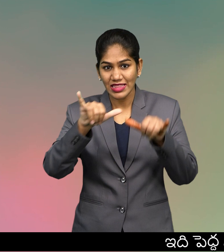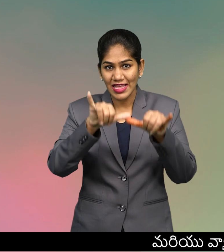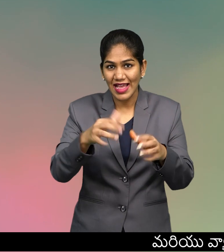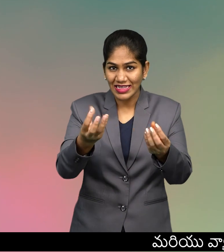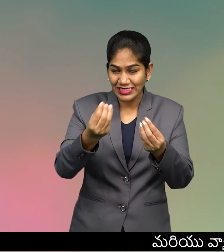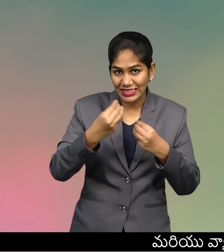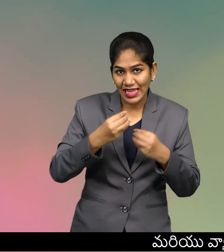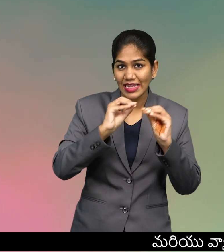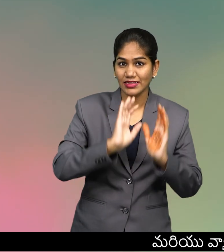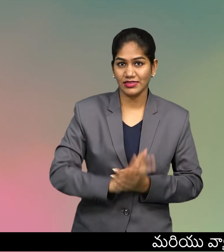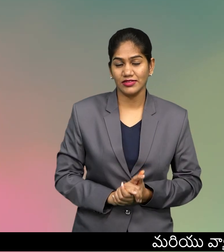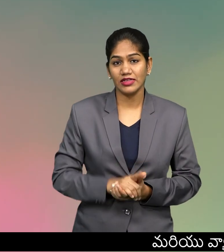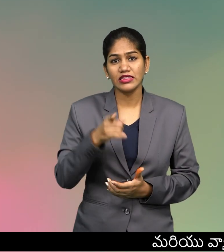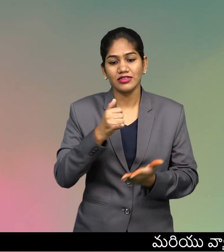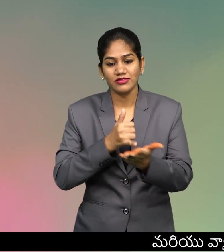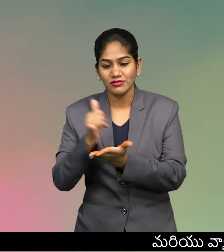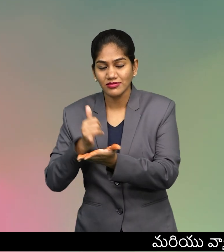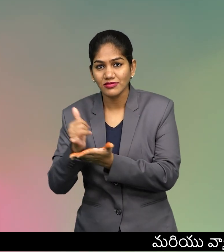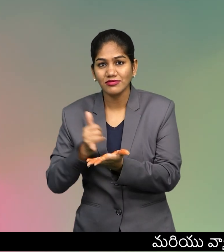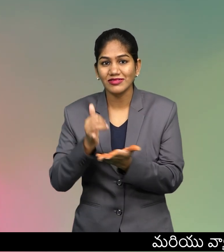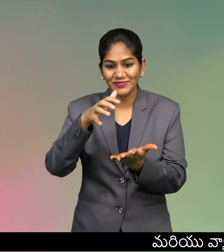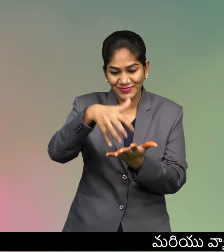మరియు వ్యాపారులను కలిగి ఉంది.